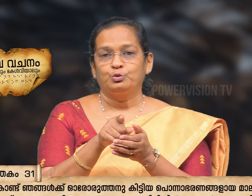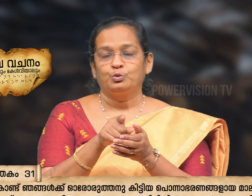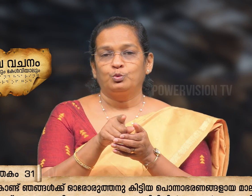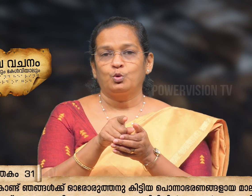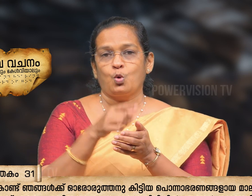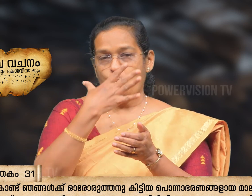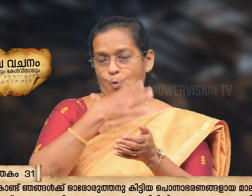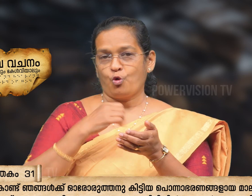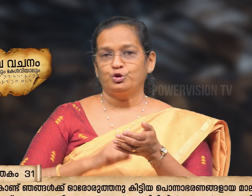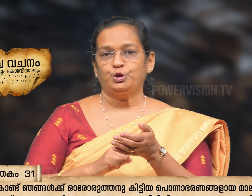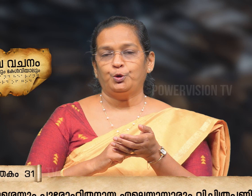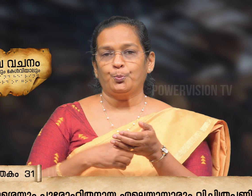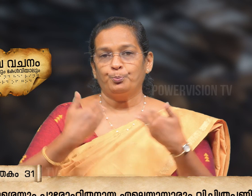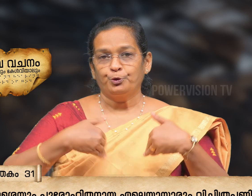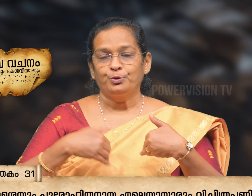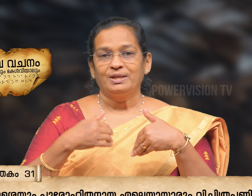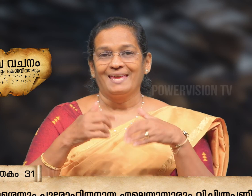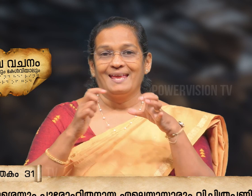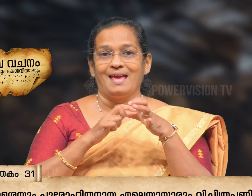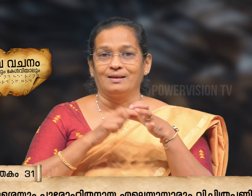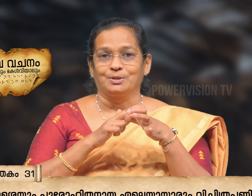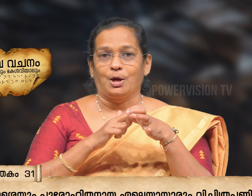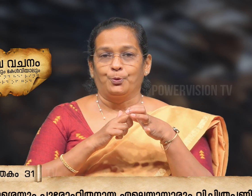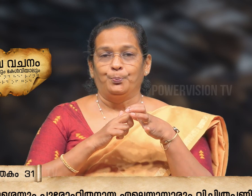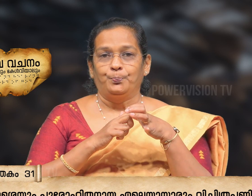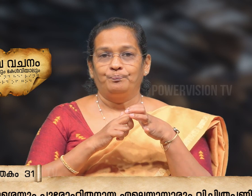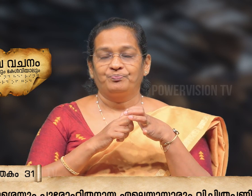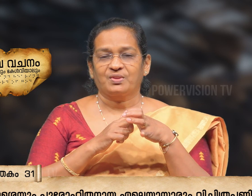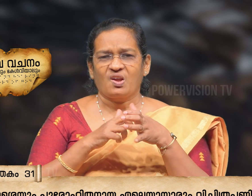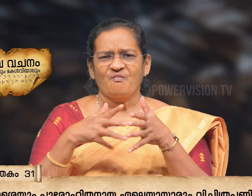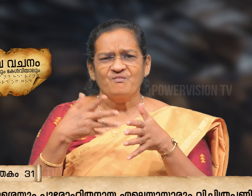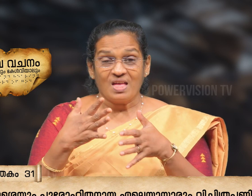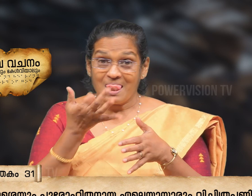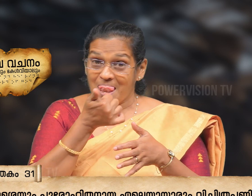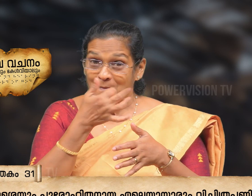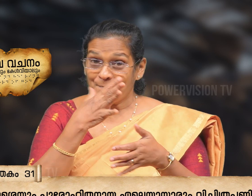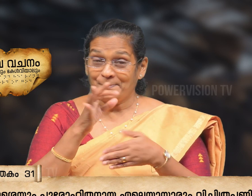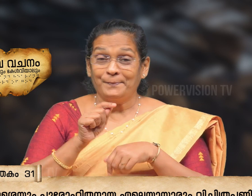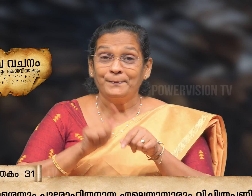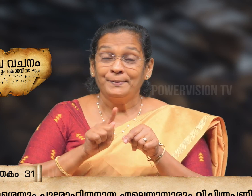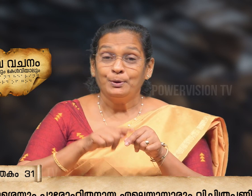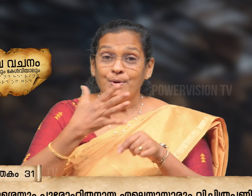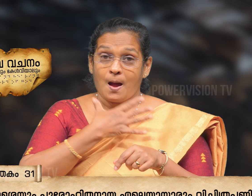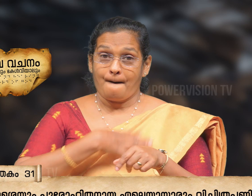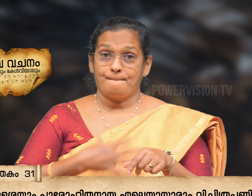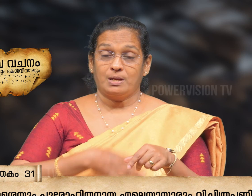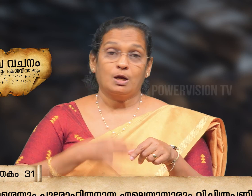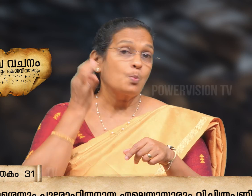എന്ന് പറഞ്ഞു. മോശയും പുരോഹിതനായ എലയാസാരും വിചിത്ര പണിയുള്ള ആഭരണങ്ങളായ